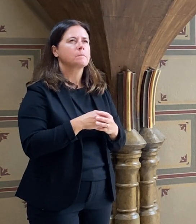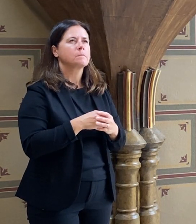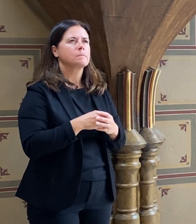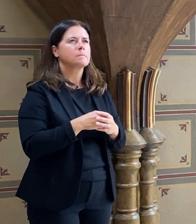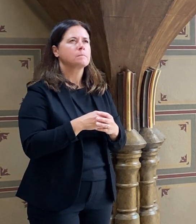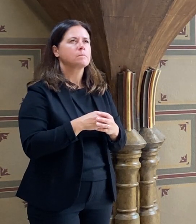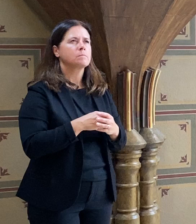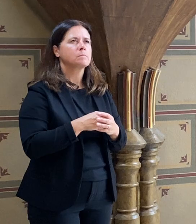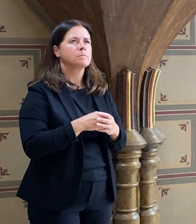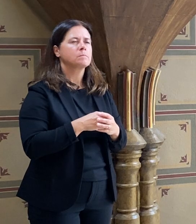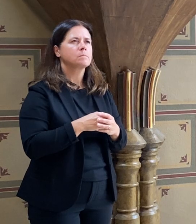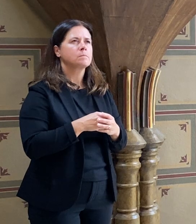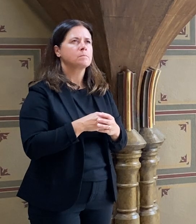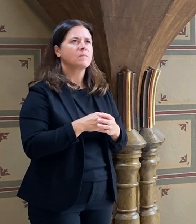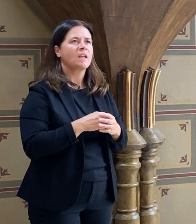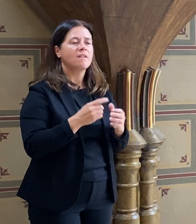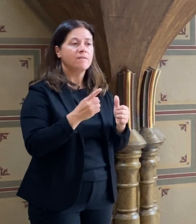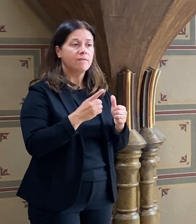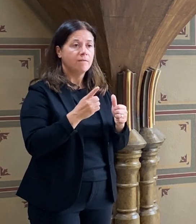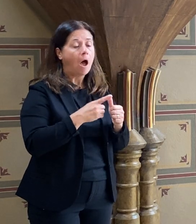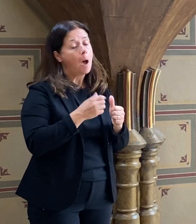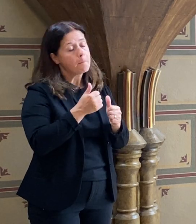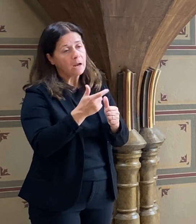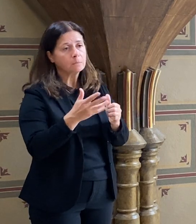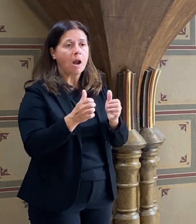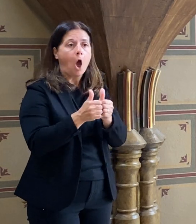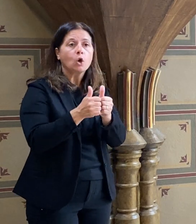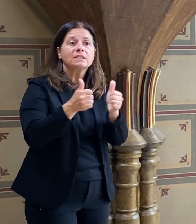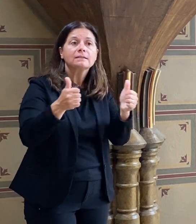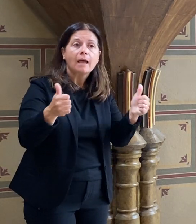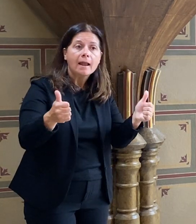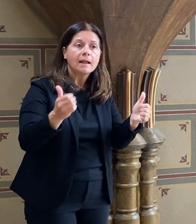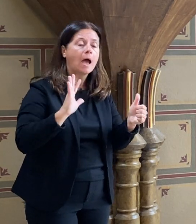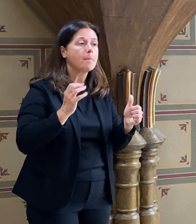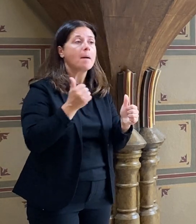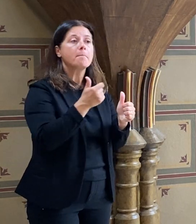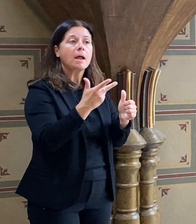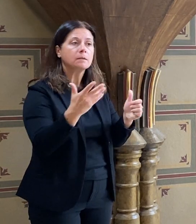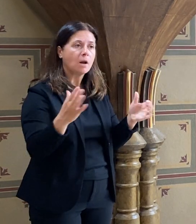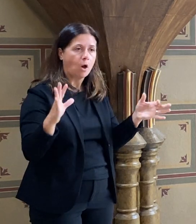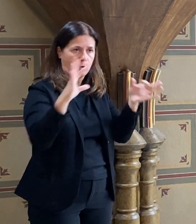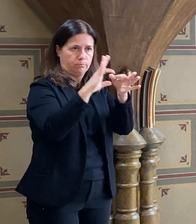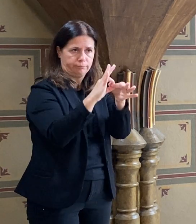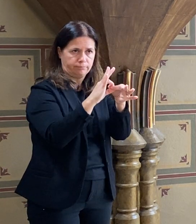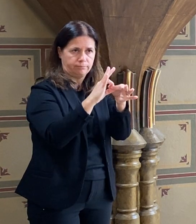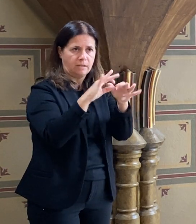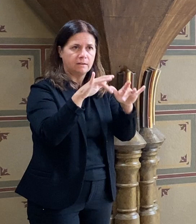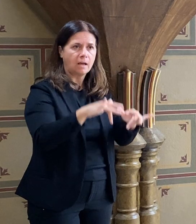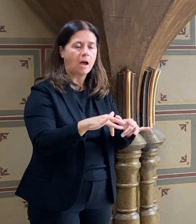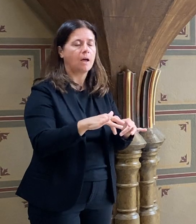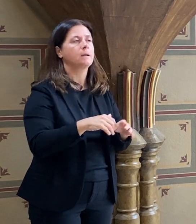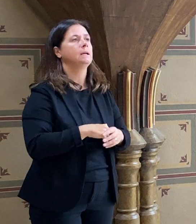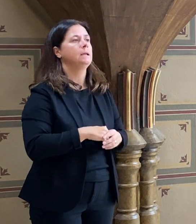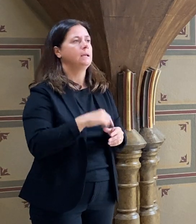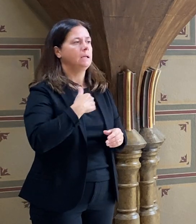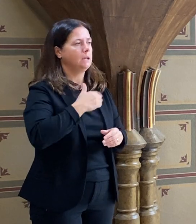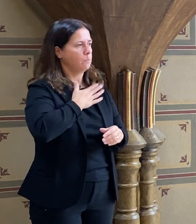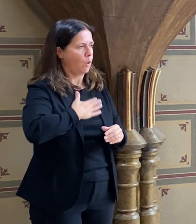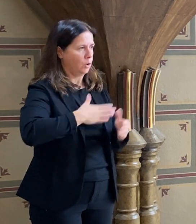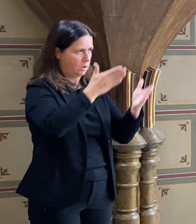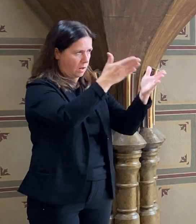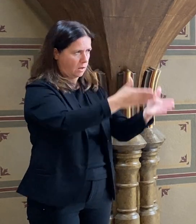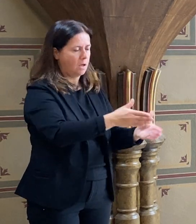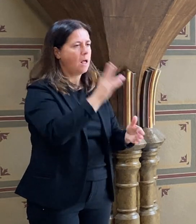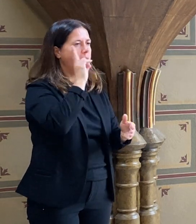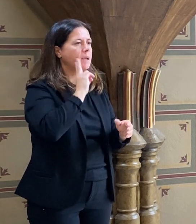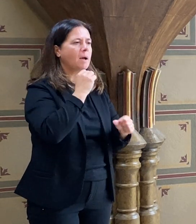mehr verbindet uns. Ja, verweist uns sogar aufeinander. Dazu möchte ich dich, lieber Gregor, und